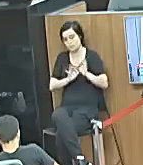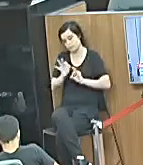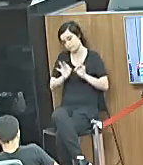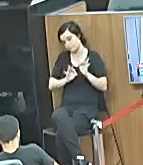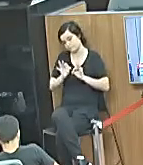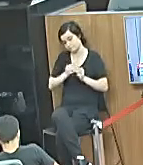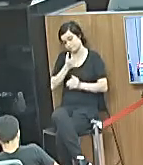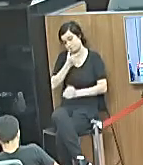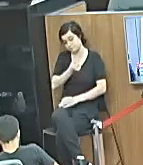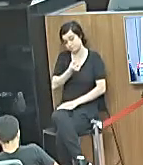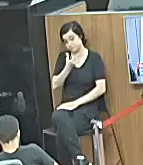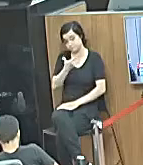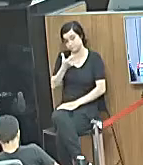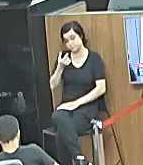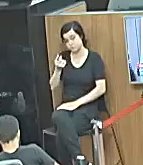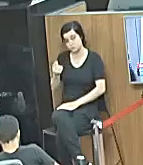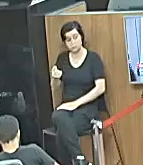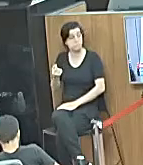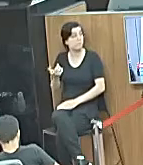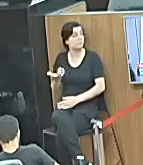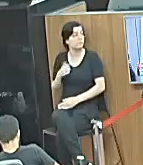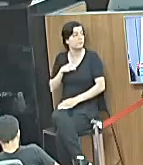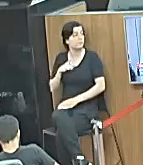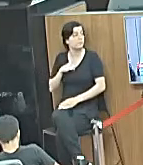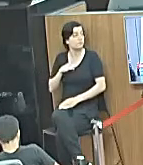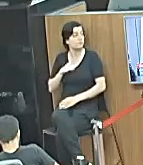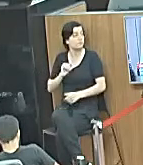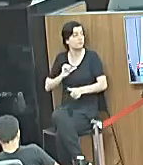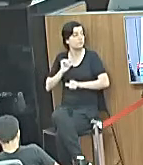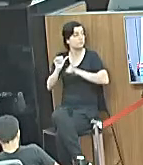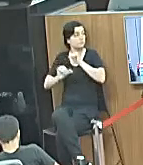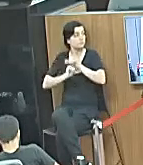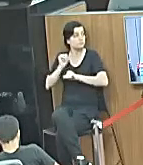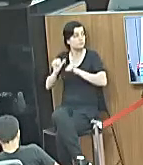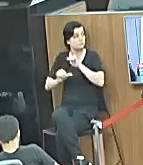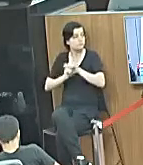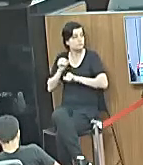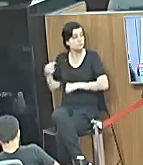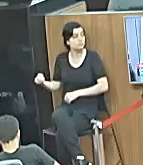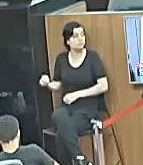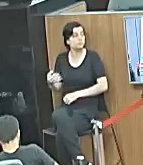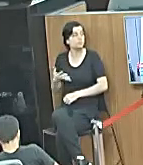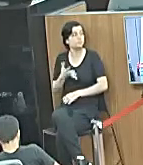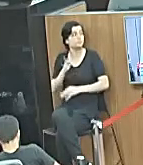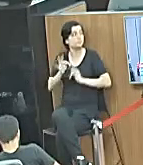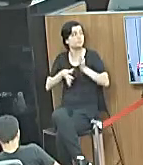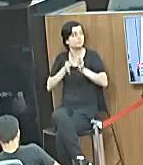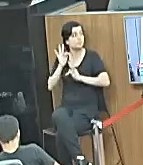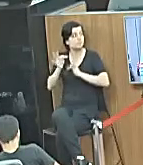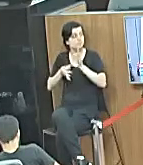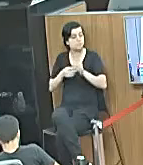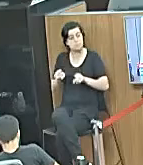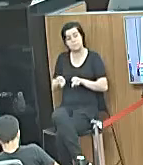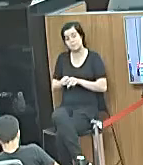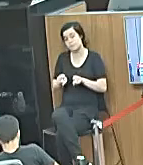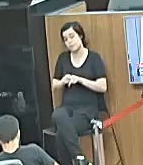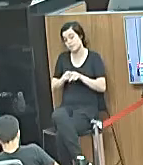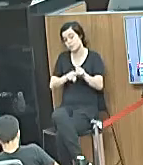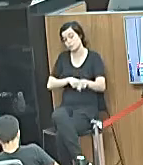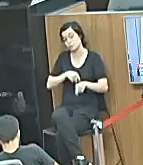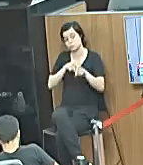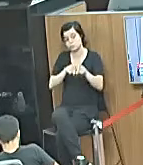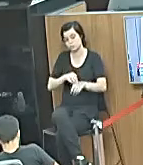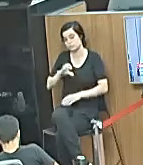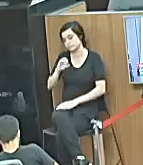22 inovações e soluções tecnológicas para a agricultura ea agroindústria 0